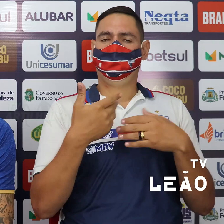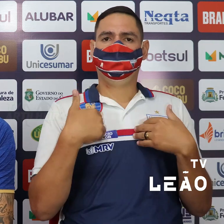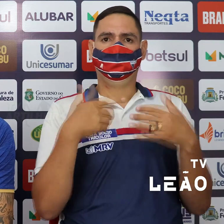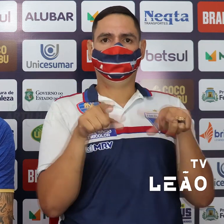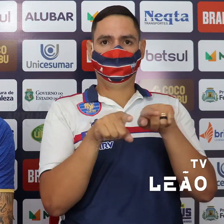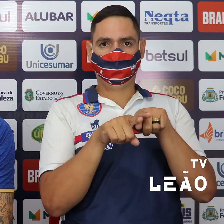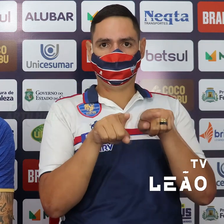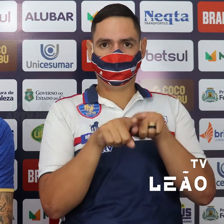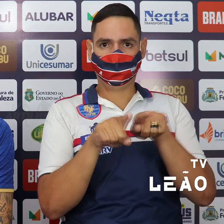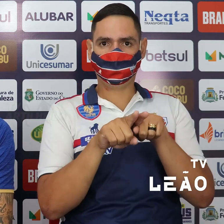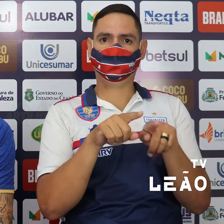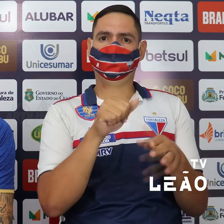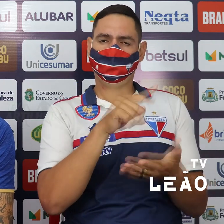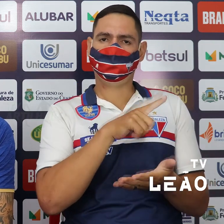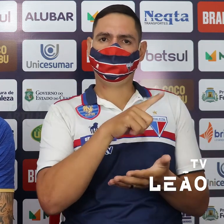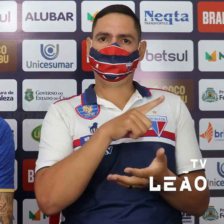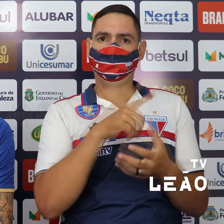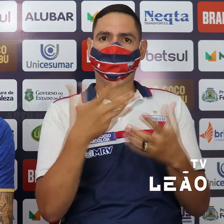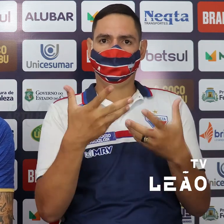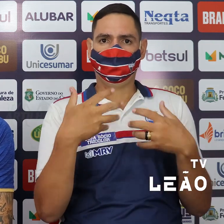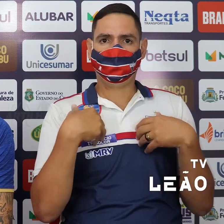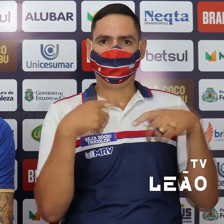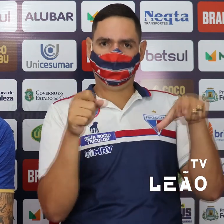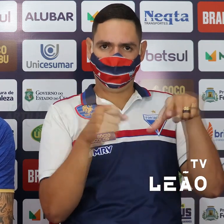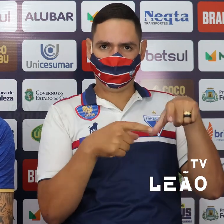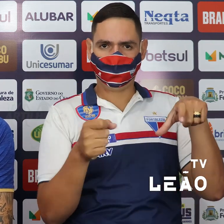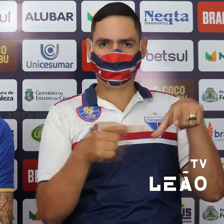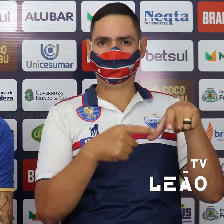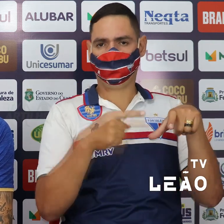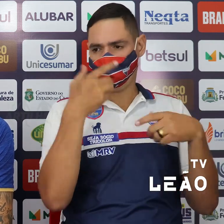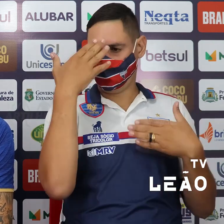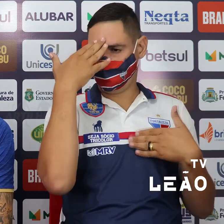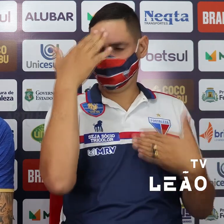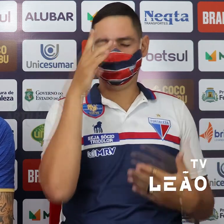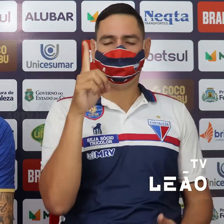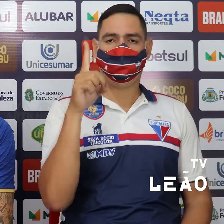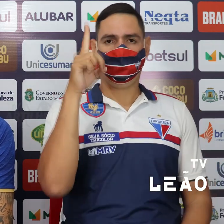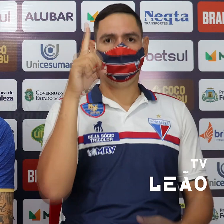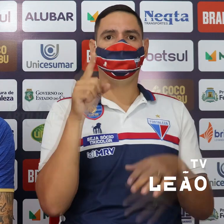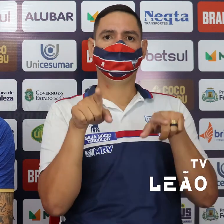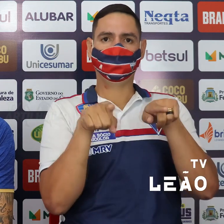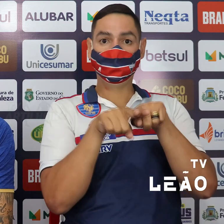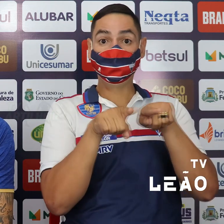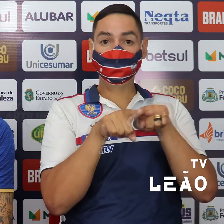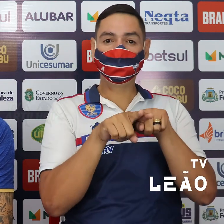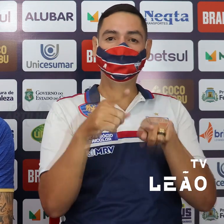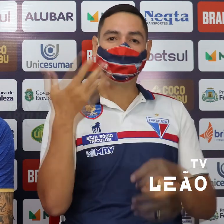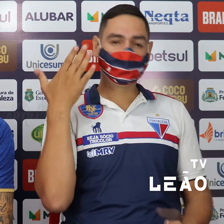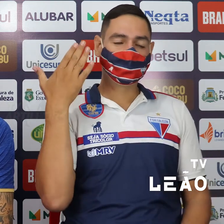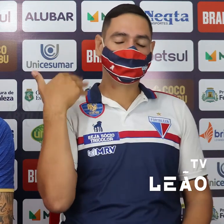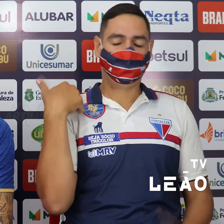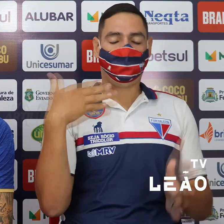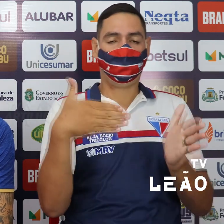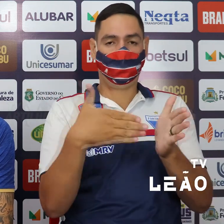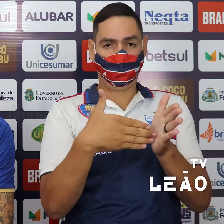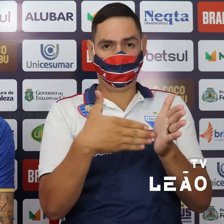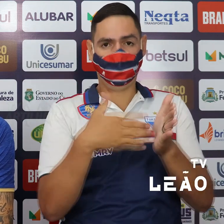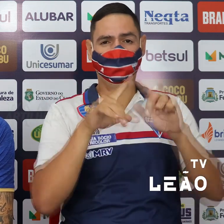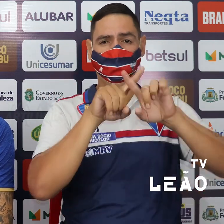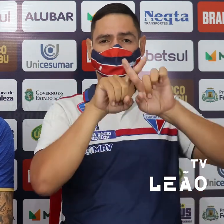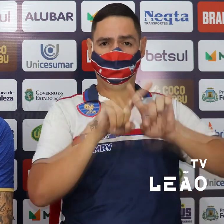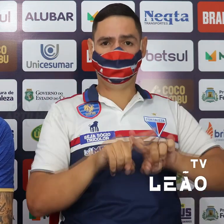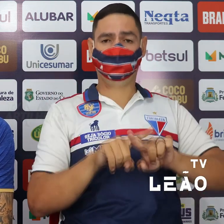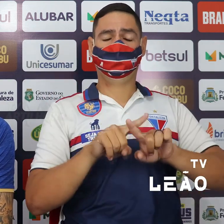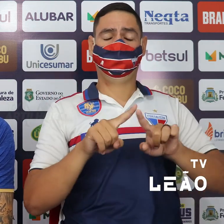né? Fazer gols. Graças a Deus pude fazer nesse último jogo. E agora